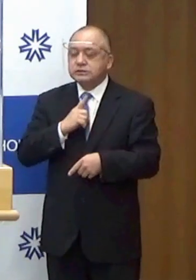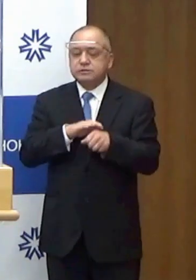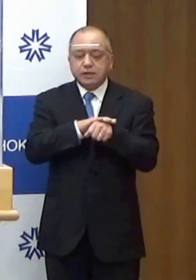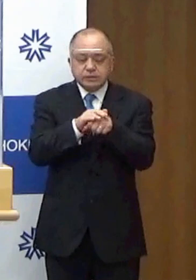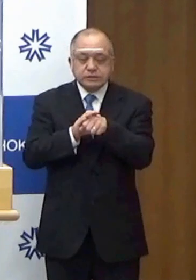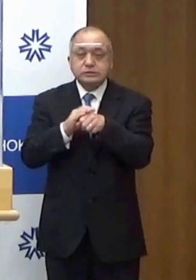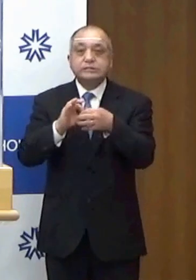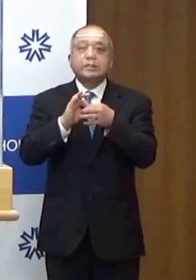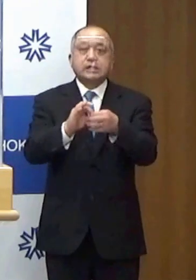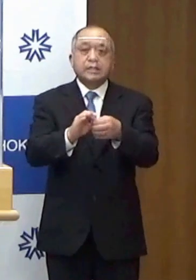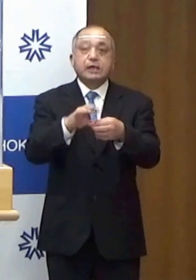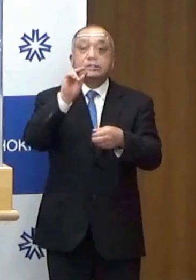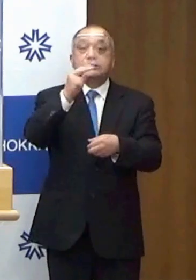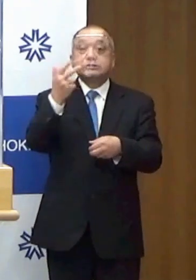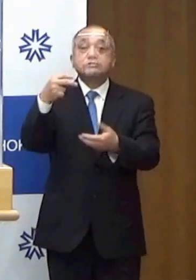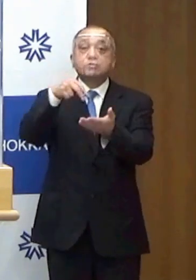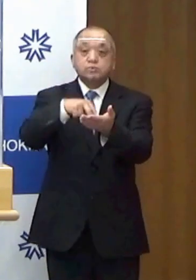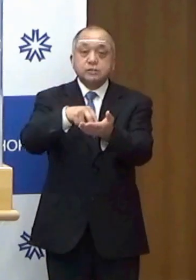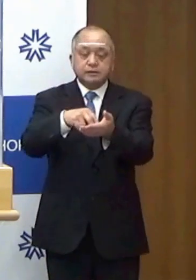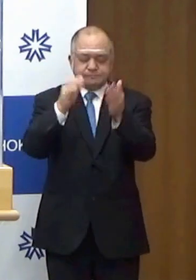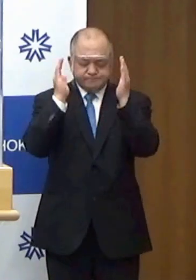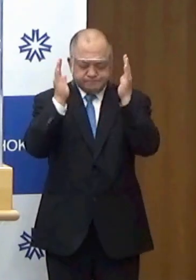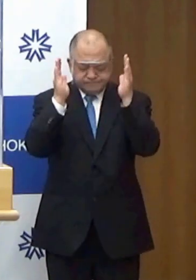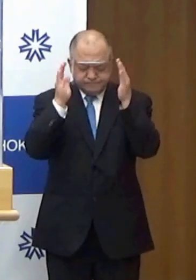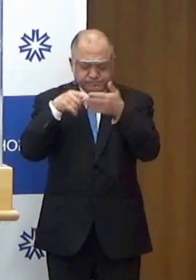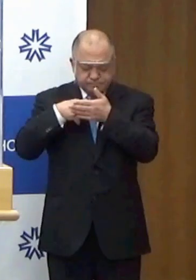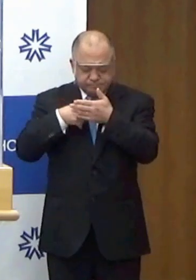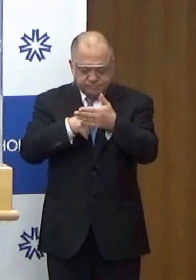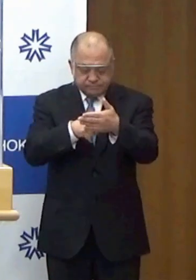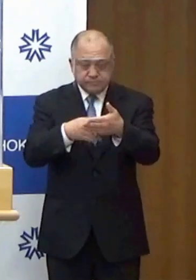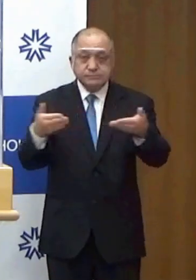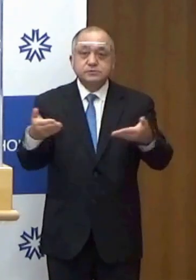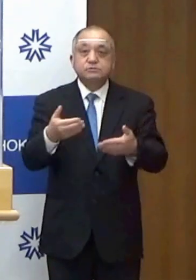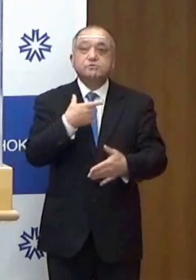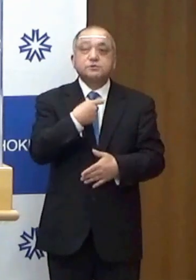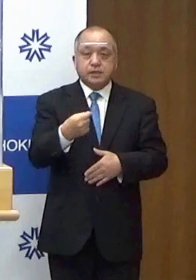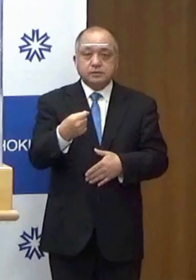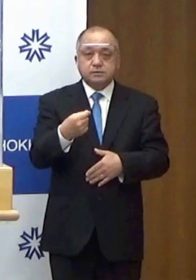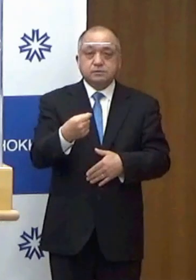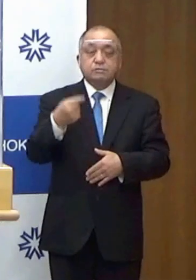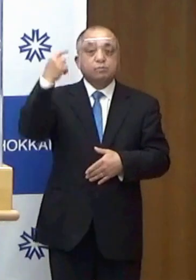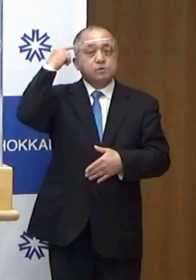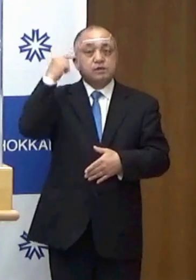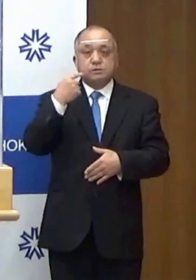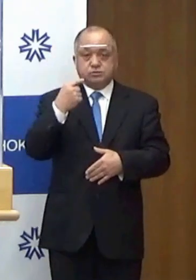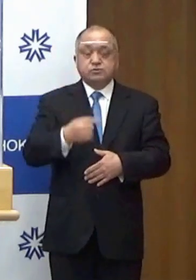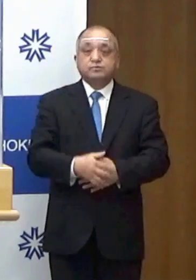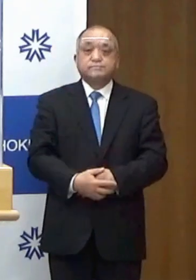ら知事として全身全霊で仕事をさせていただきたいと思っております